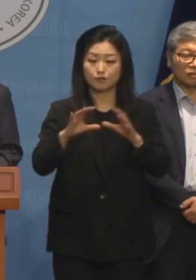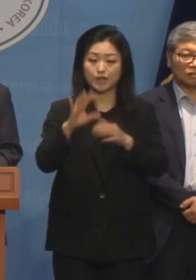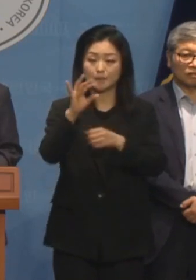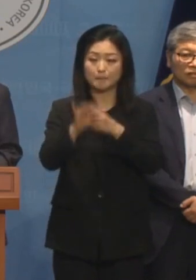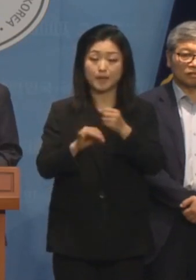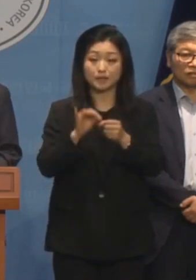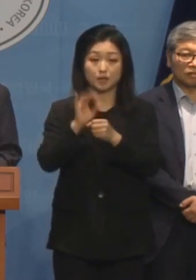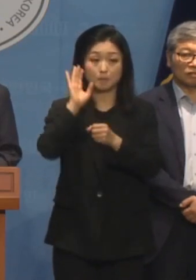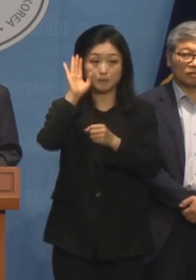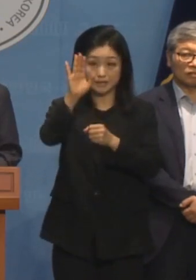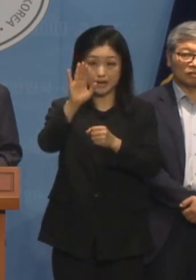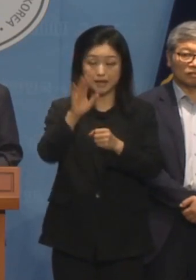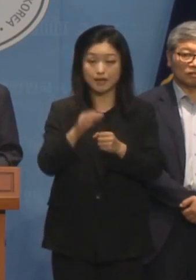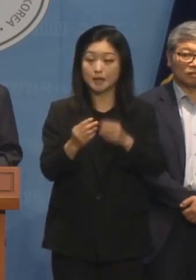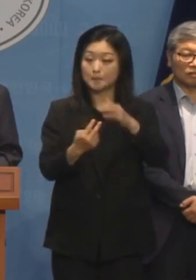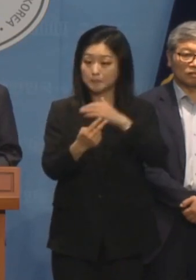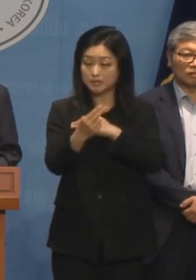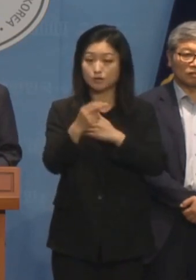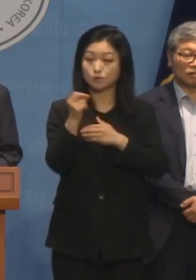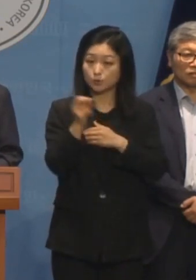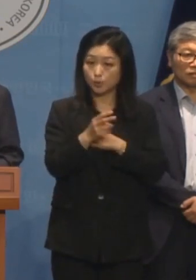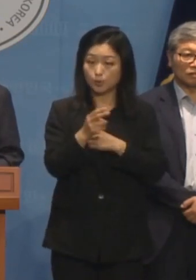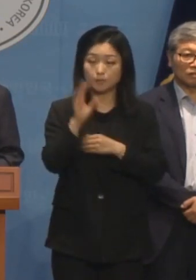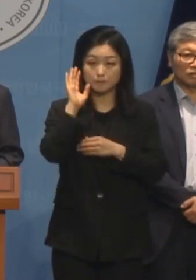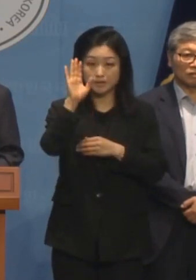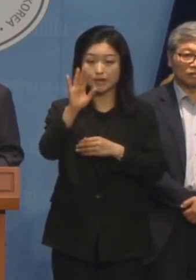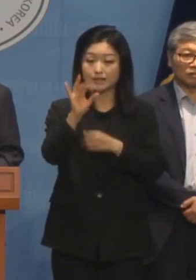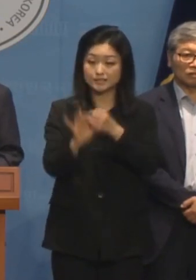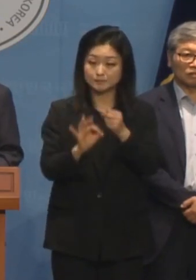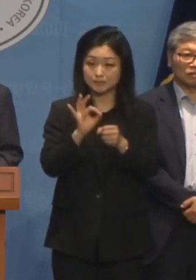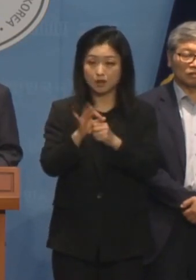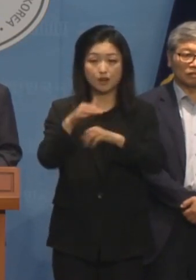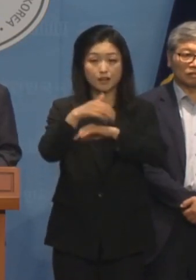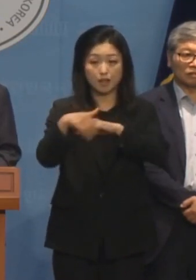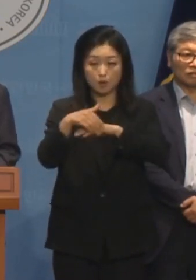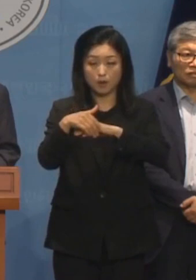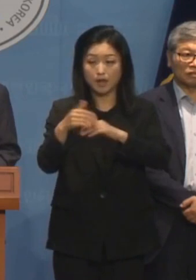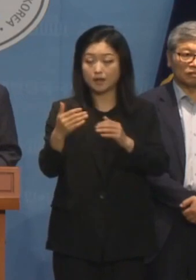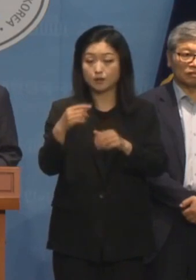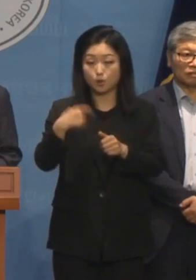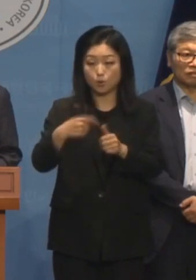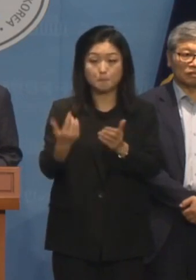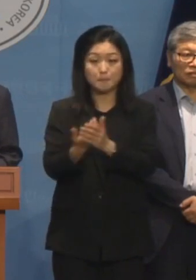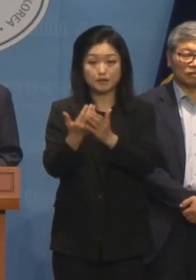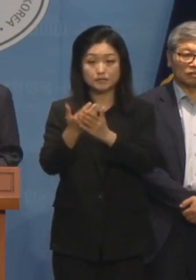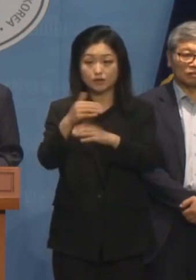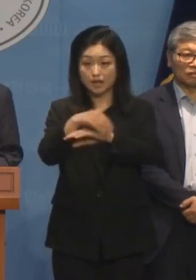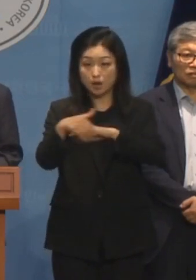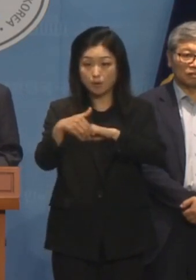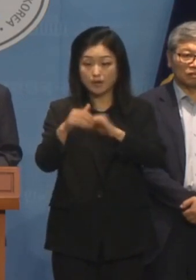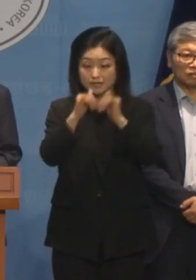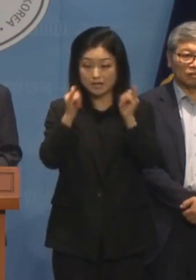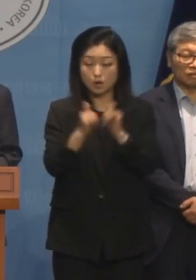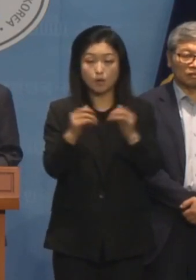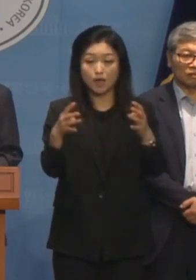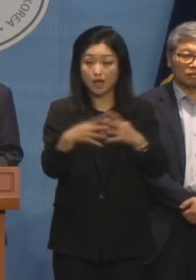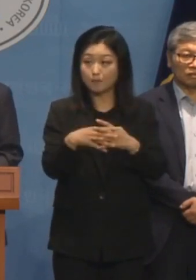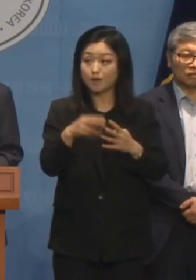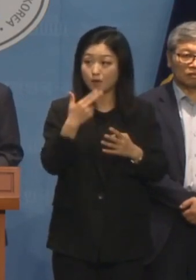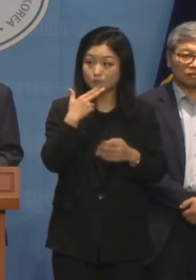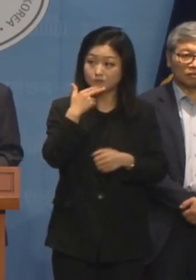미래를 내다보아야 할 교육 비전이나 향후 10년의 중장기 국가교육 발전 계획이 사회적 합의